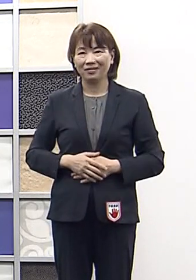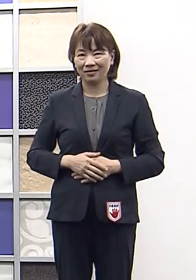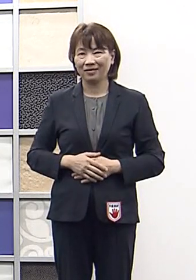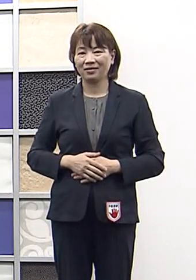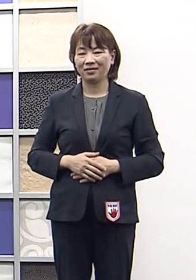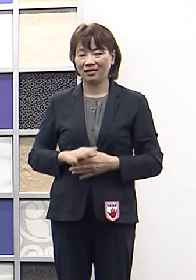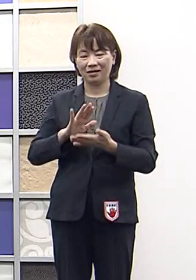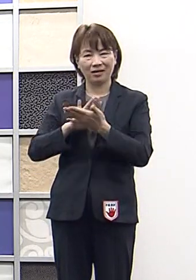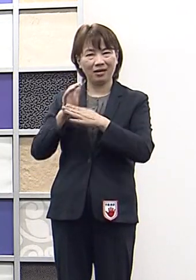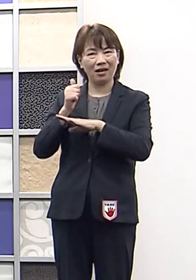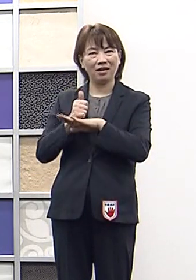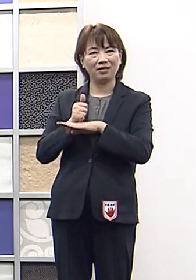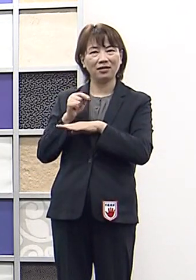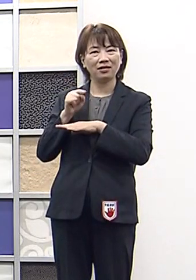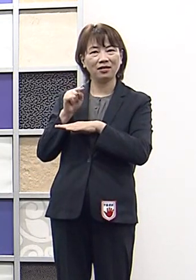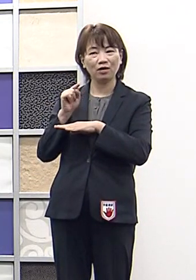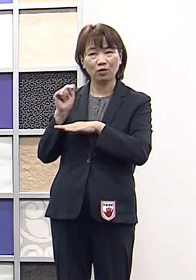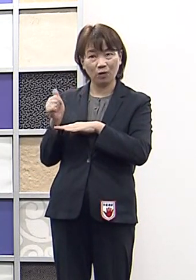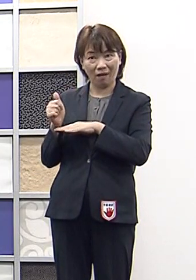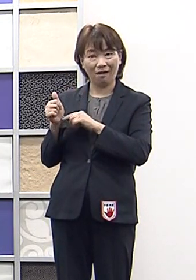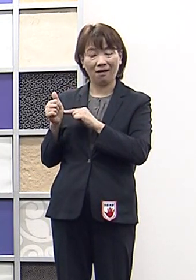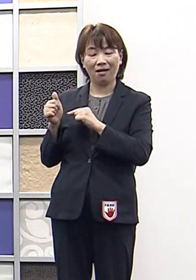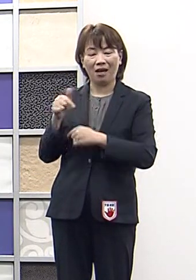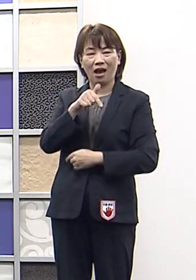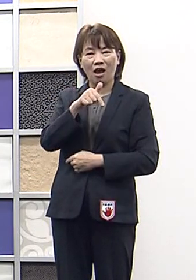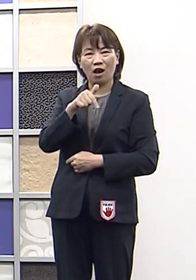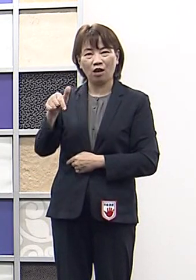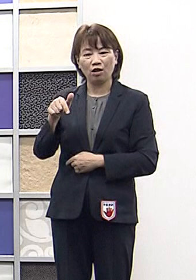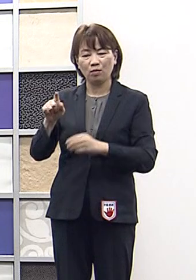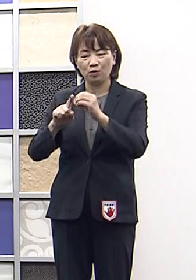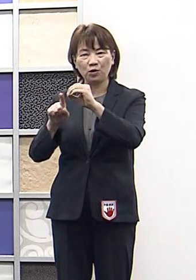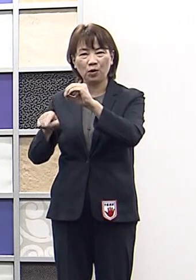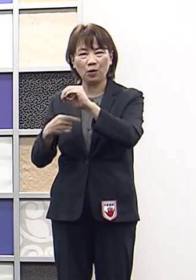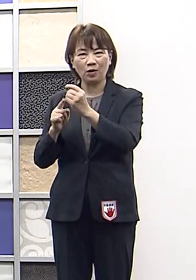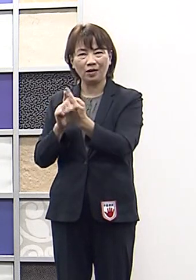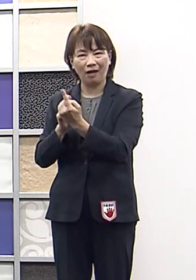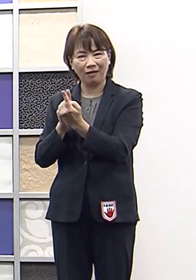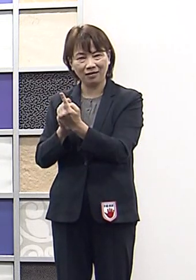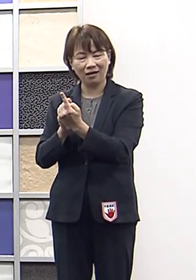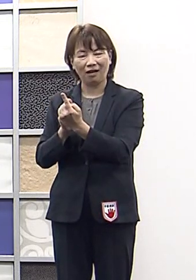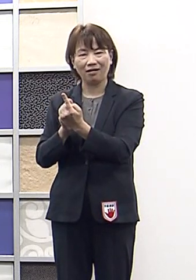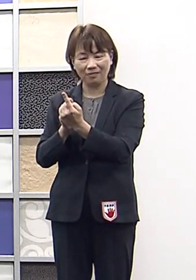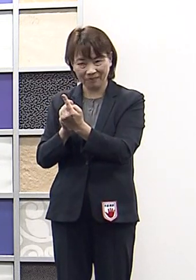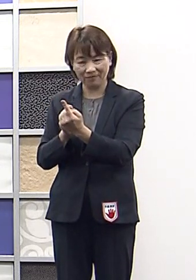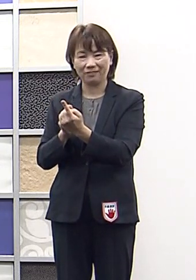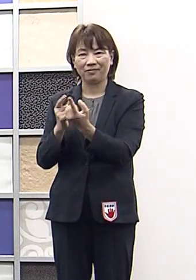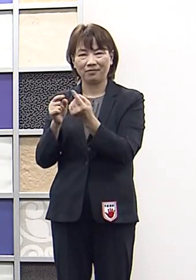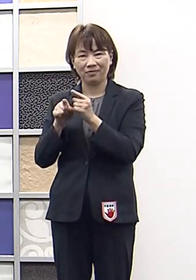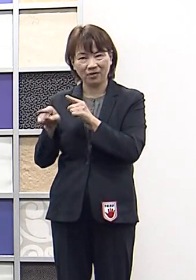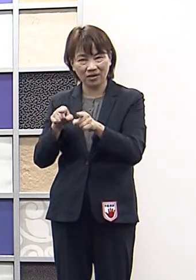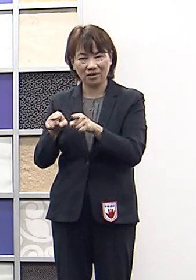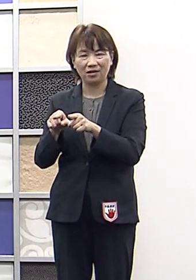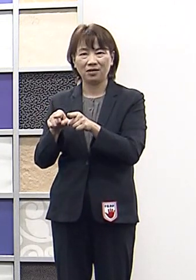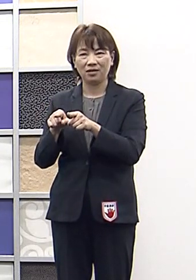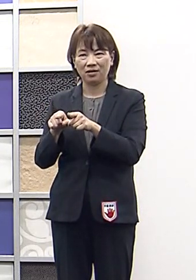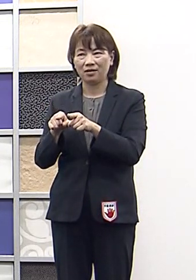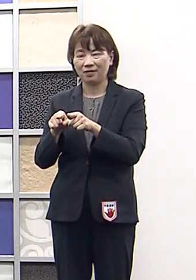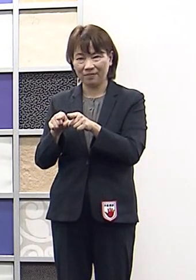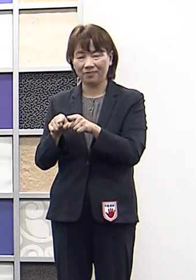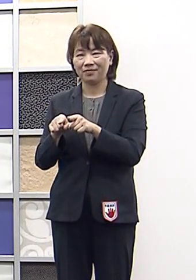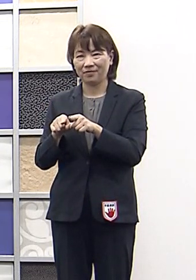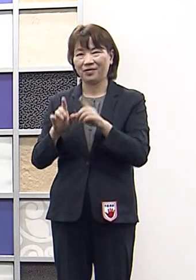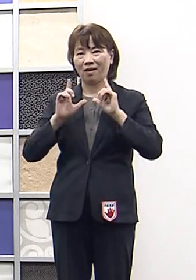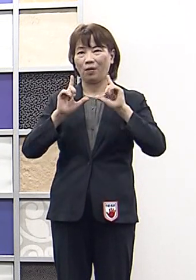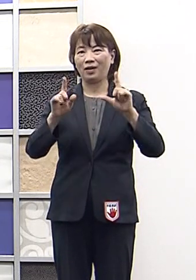時知事は部局に対してですね、情報を出すようにと指示するとおっしゃいましたので、その件についてと。 じゃあまずそこ